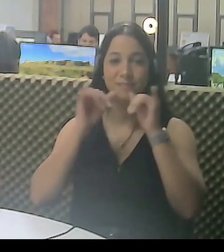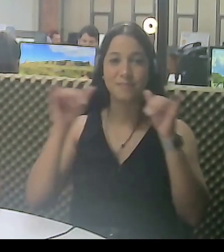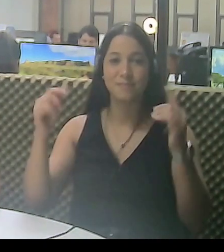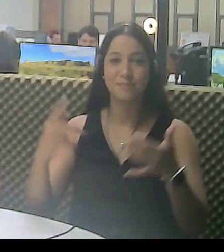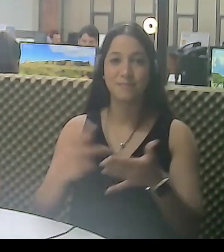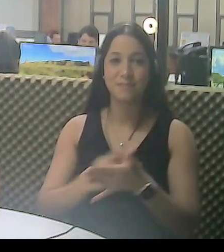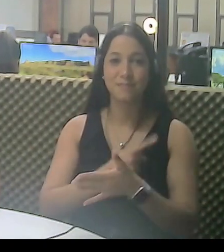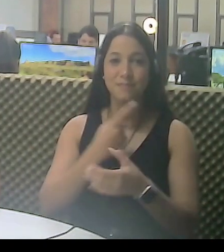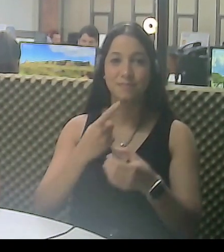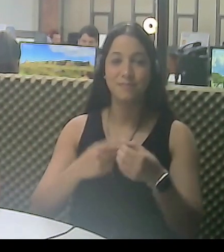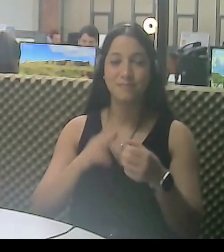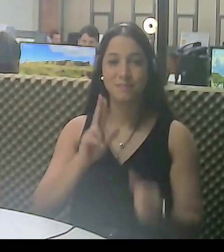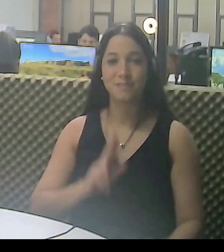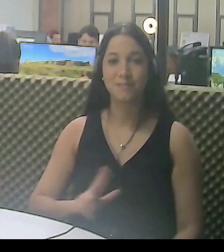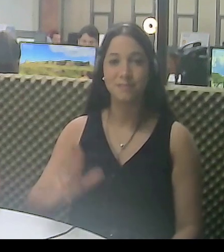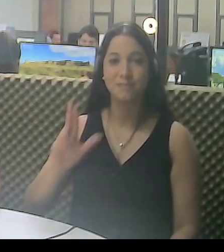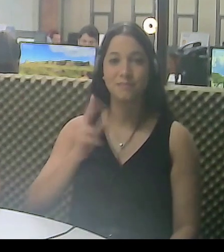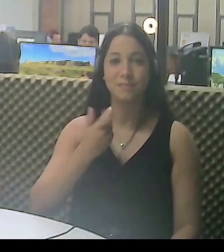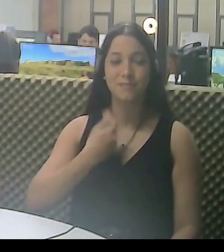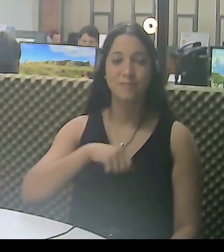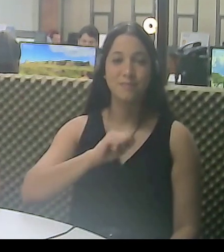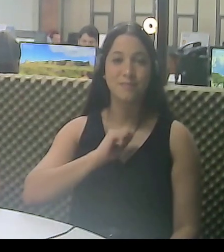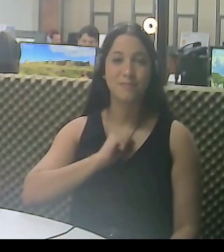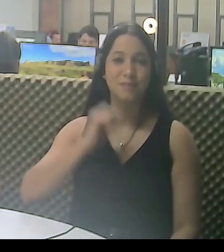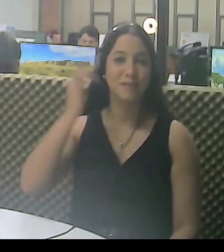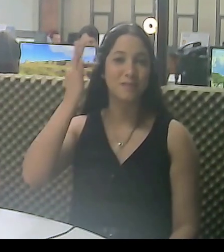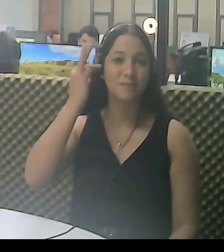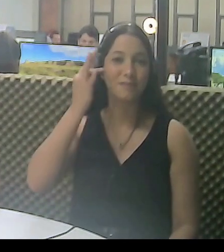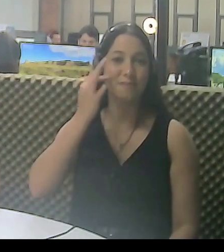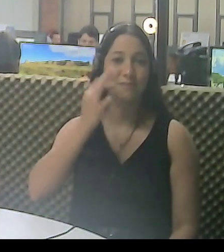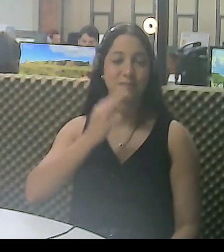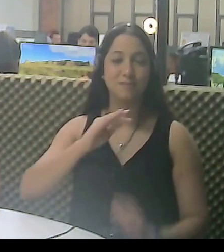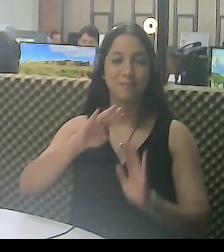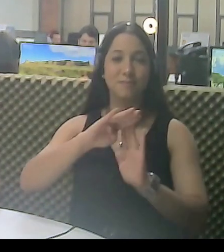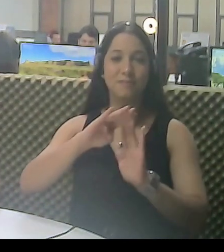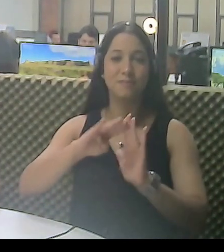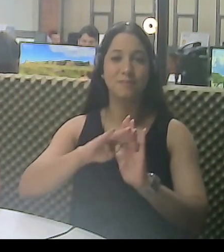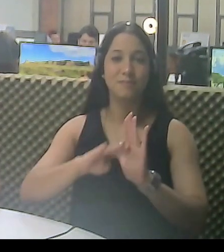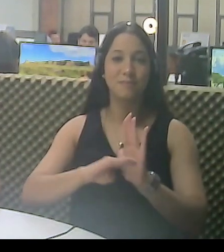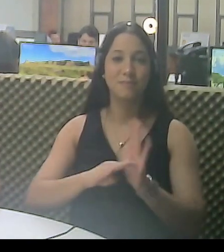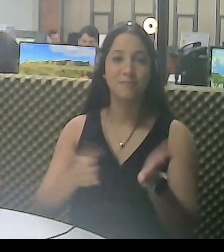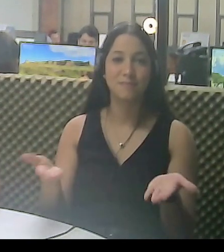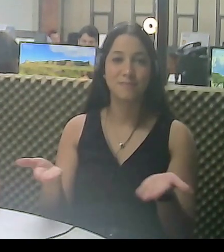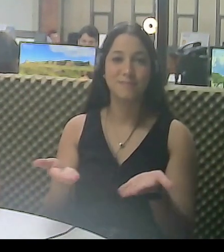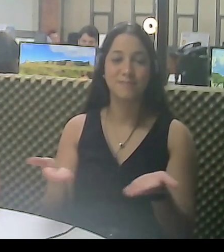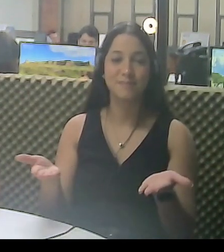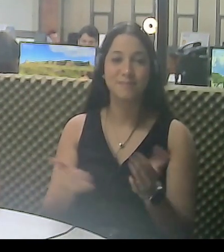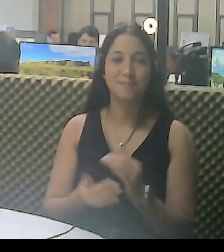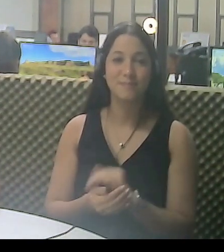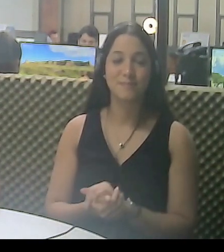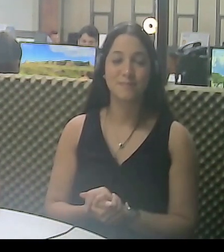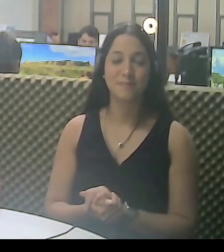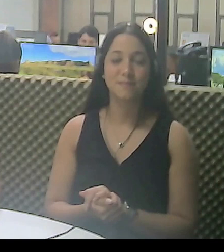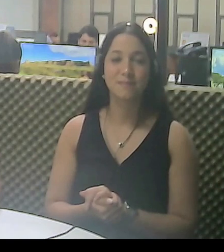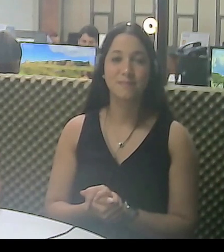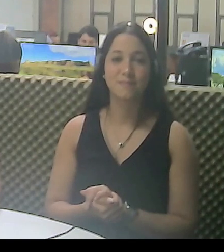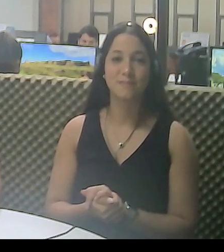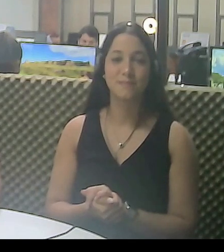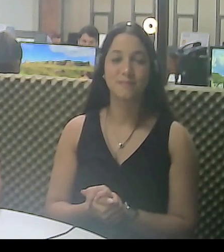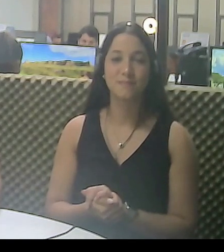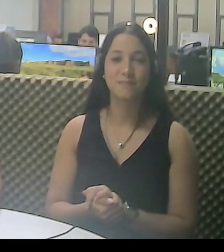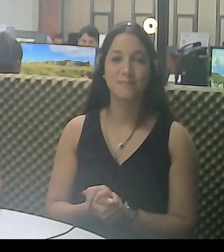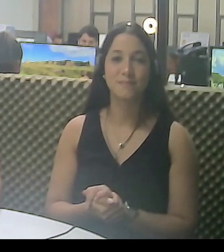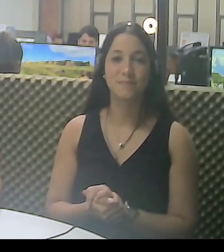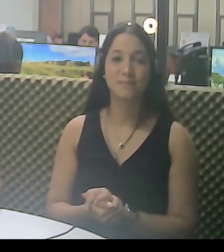que de fato acontece em Uberlândia. Eu sou o Fernando Cássio e começamos com os destaques da edição de hoje.